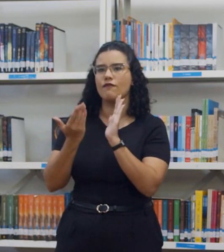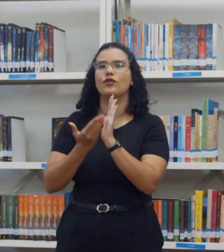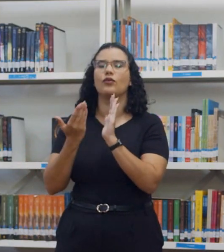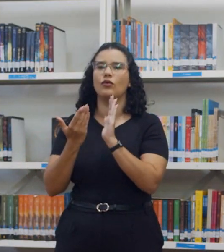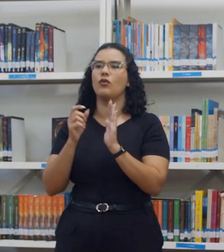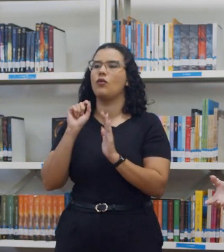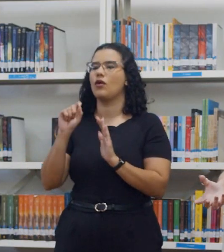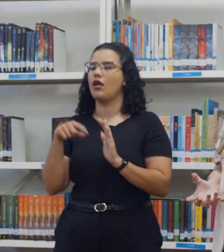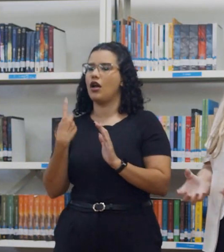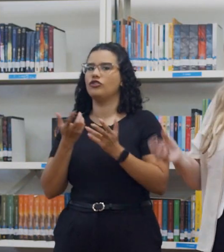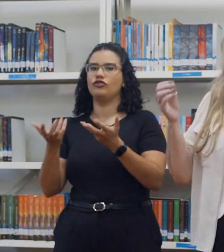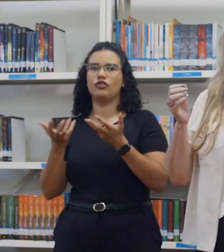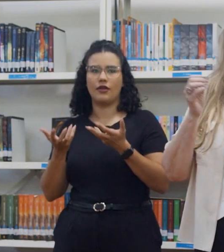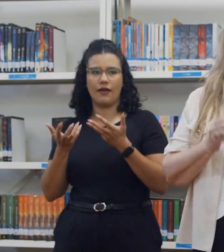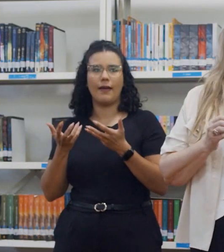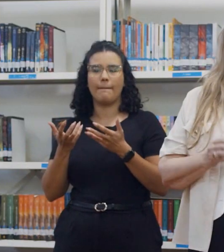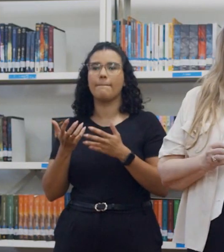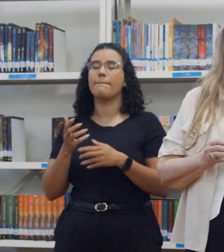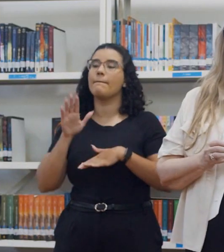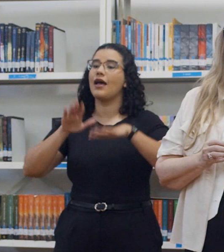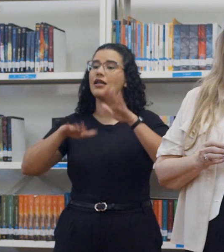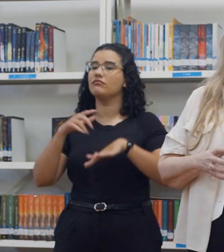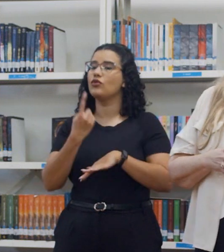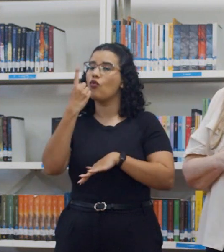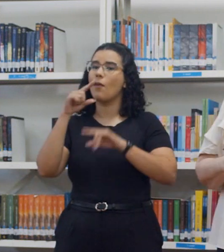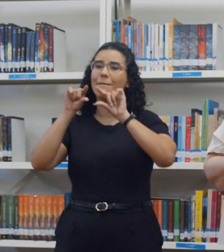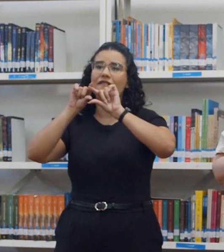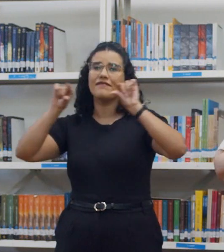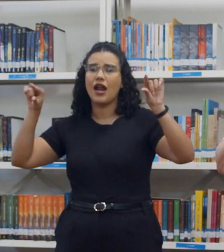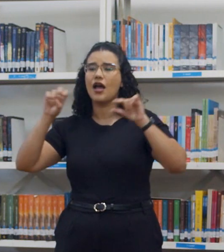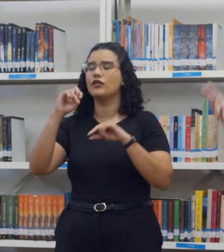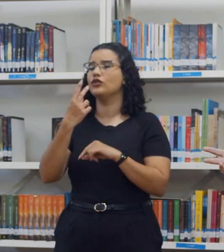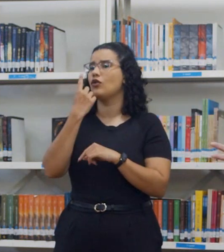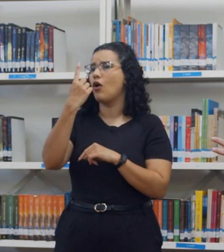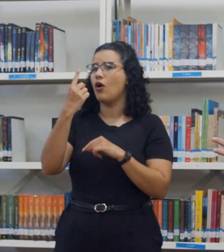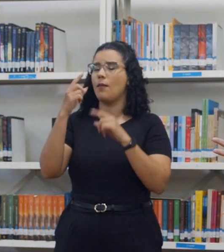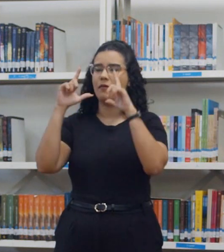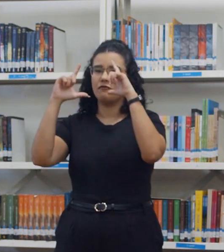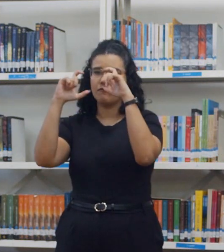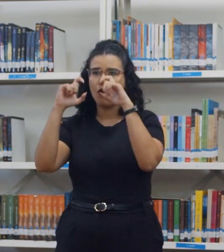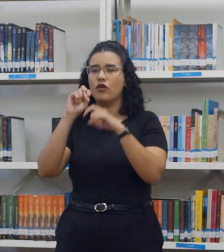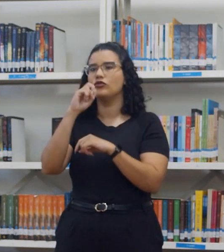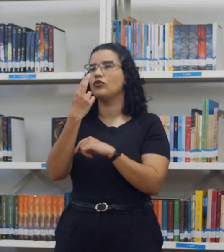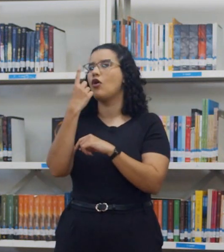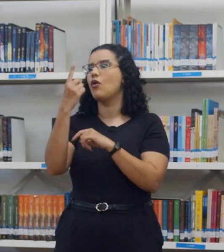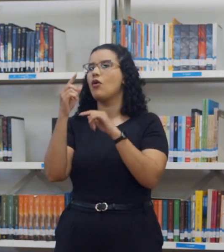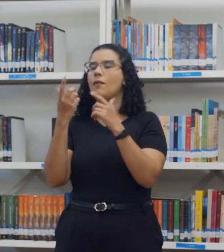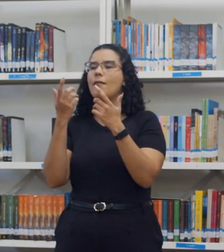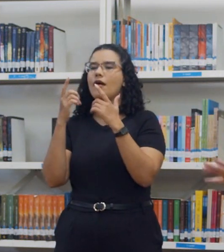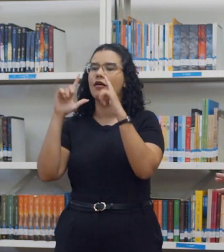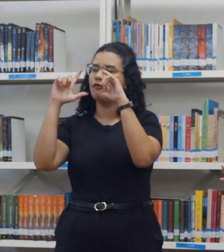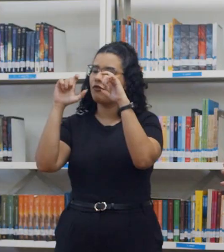gente quer ou aquilo que a gente está sentindo. Às vezes uma frase e uma imagem, ou só uma frase e uma